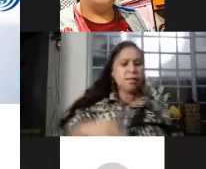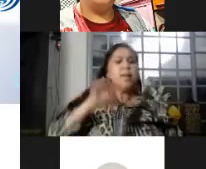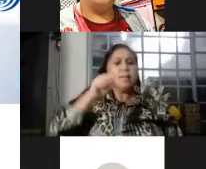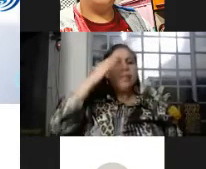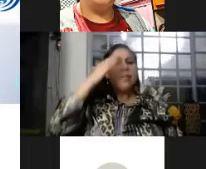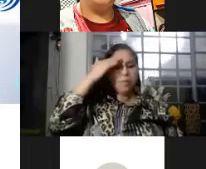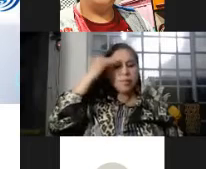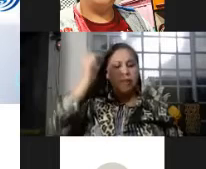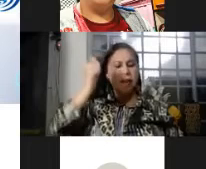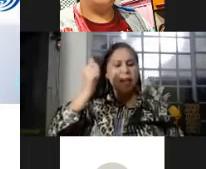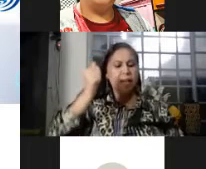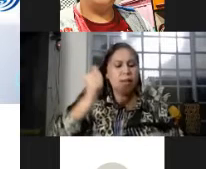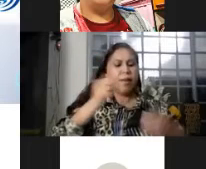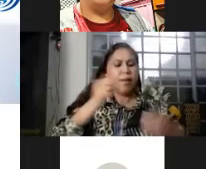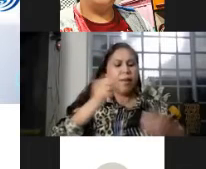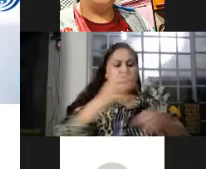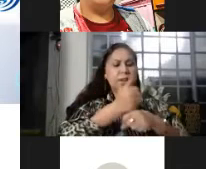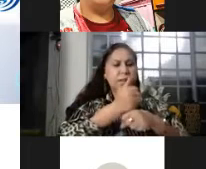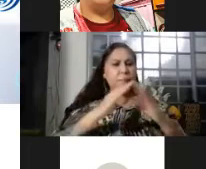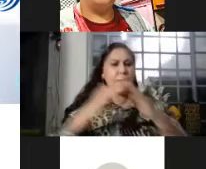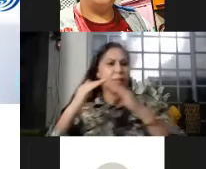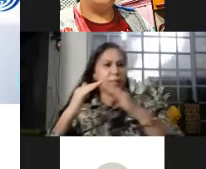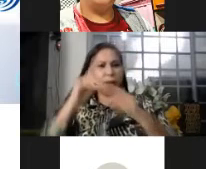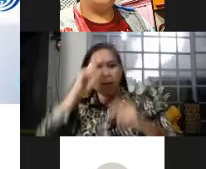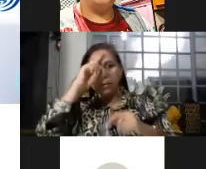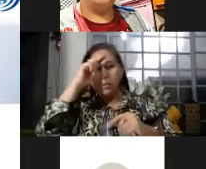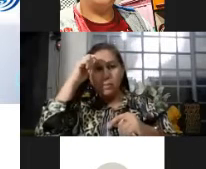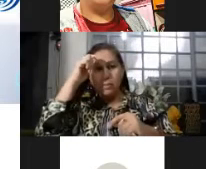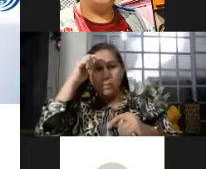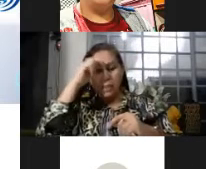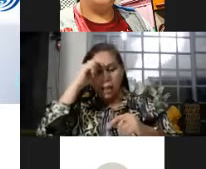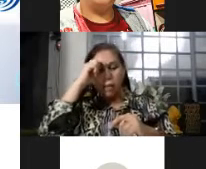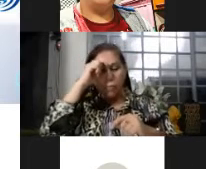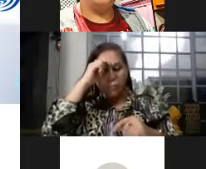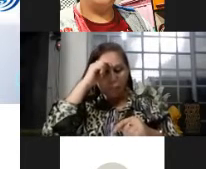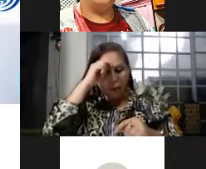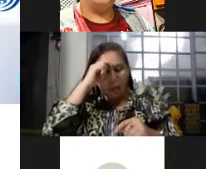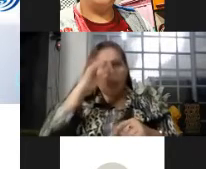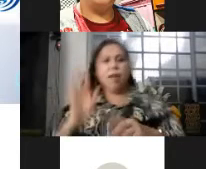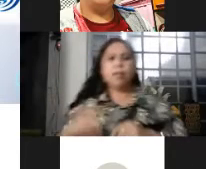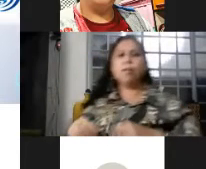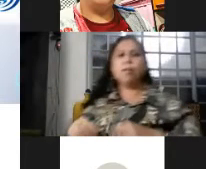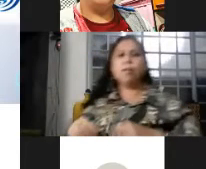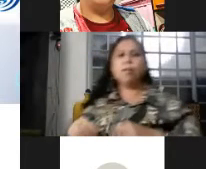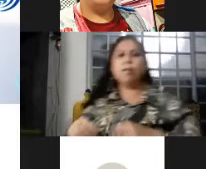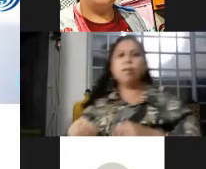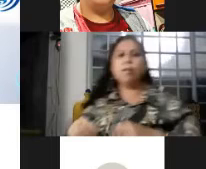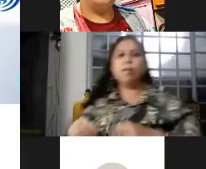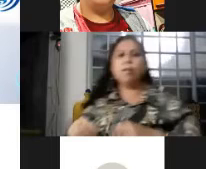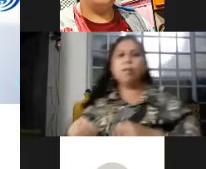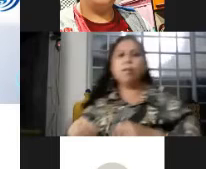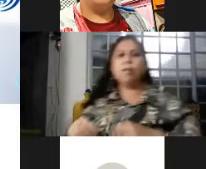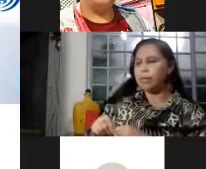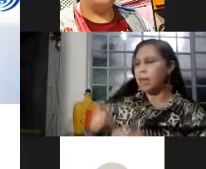diz, sim, eu sei. Fica na praça, ao lado do hospital. Aí, ó, já vem para